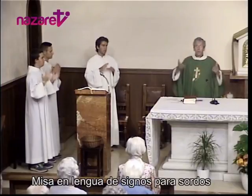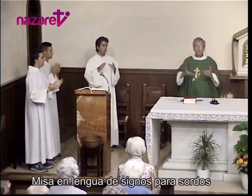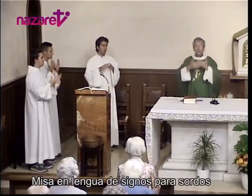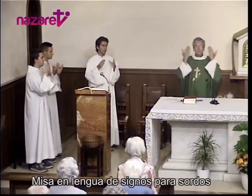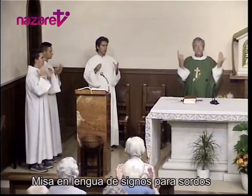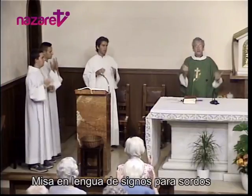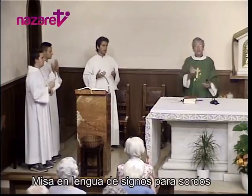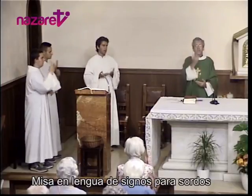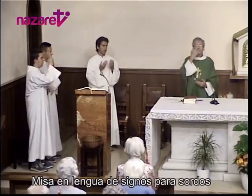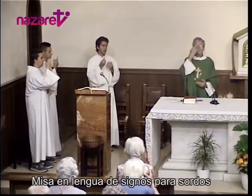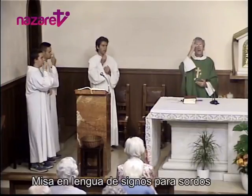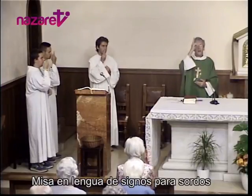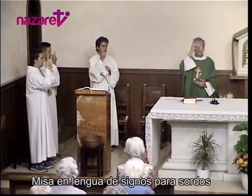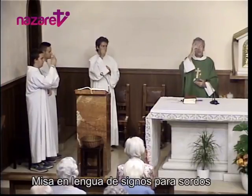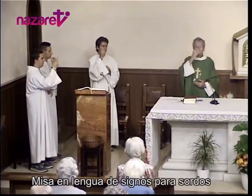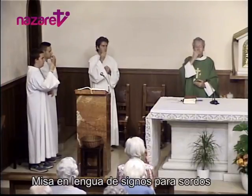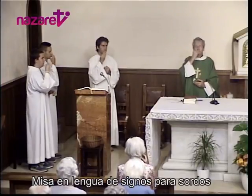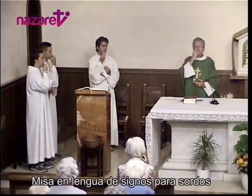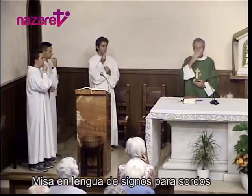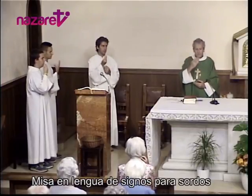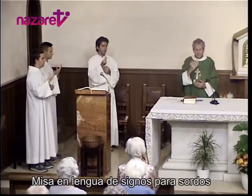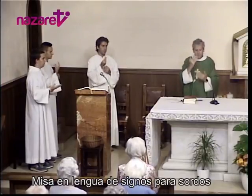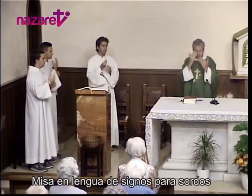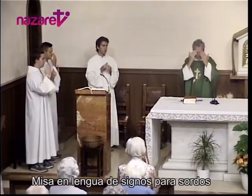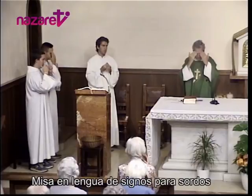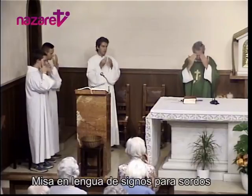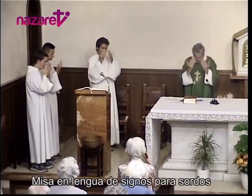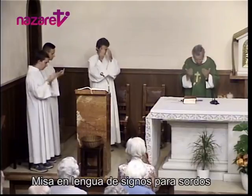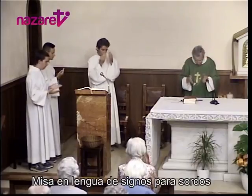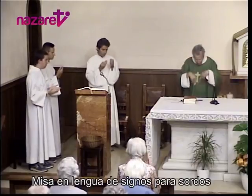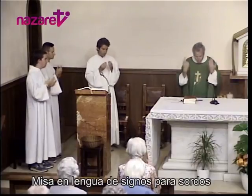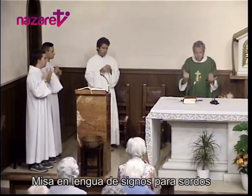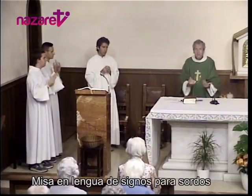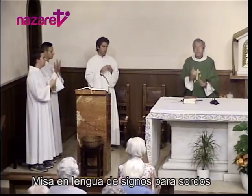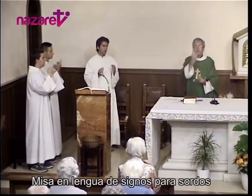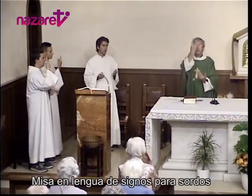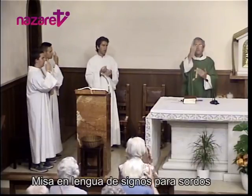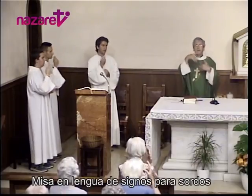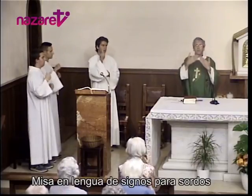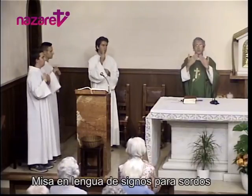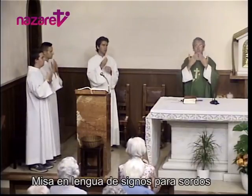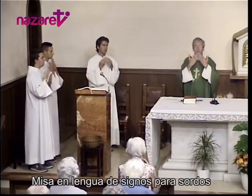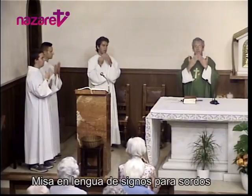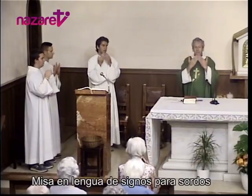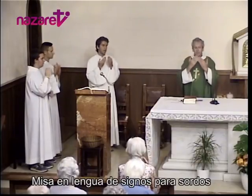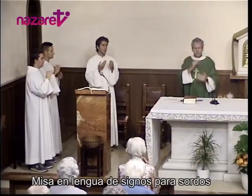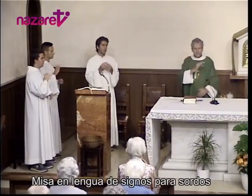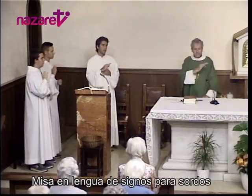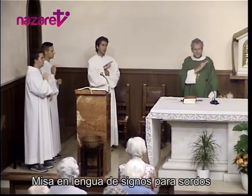tu inmensa gloria te alabamos, te bendecimos, te adoramos, te glorificamos. Te damos gracias,